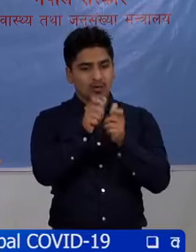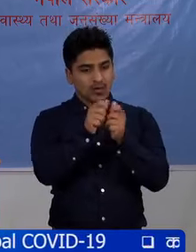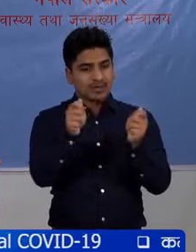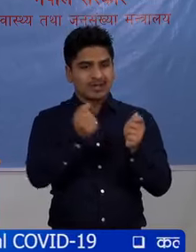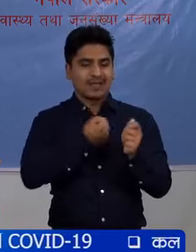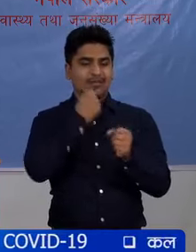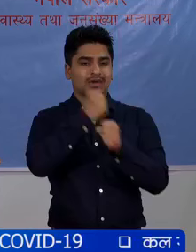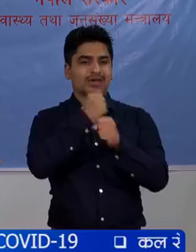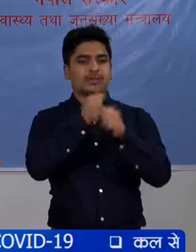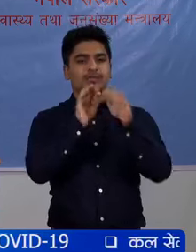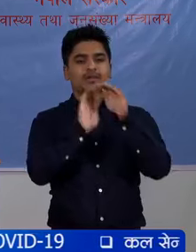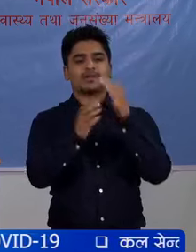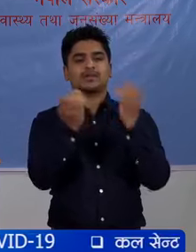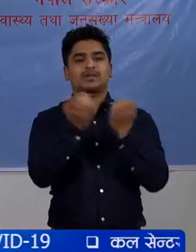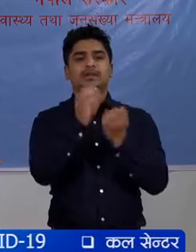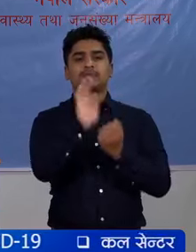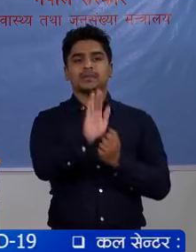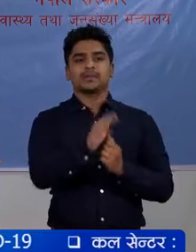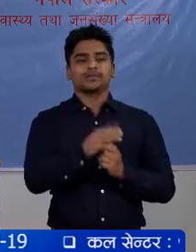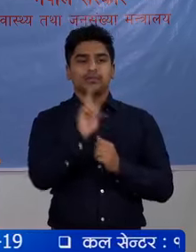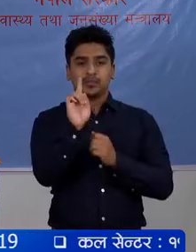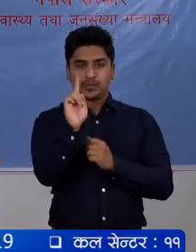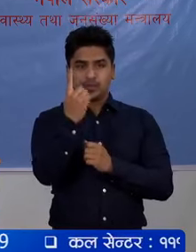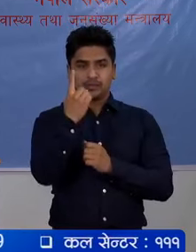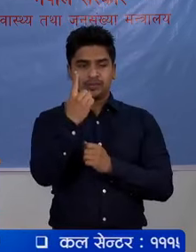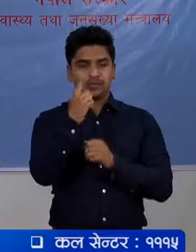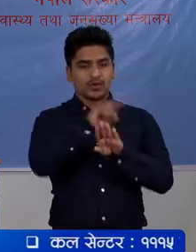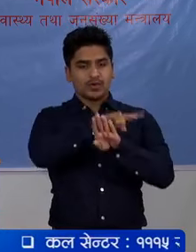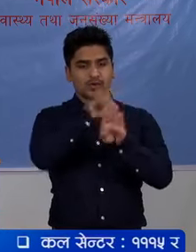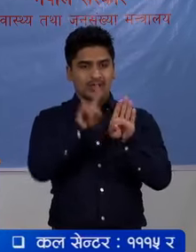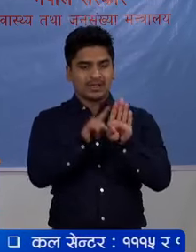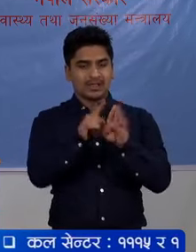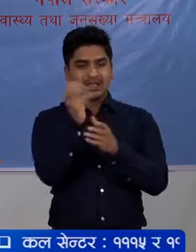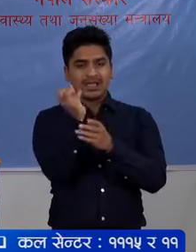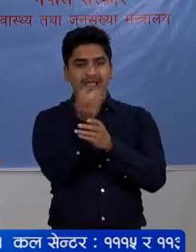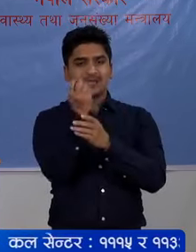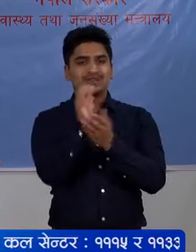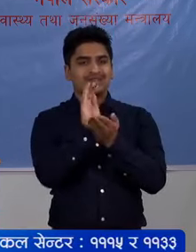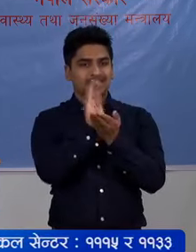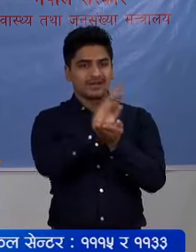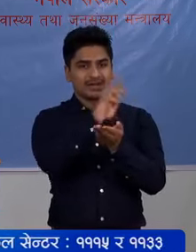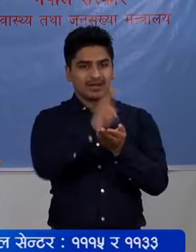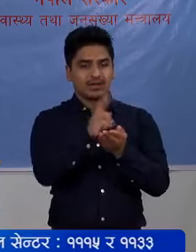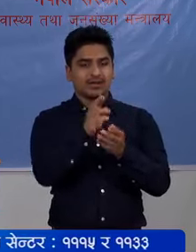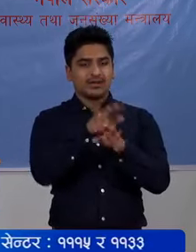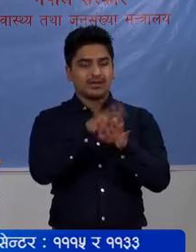आपनो कारे संचालन गर रहेको छा पहिलो रण्नेती इमरेंसी सेवा रा